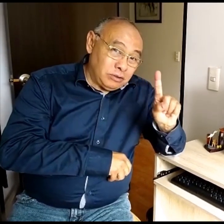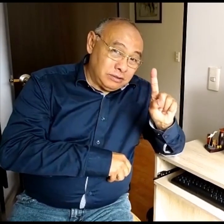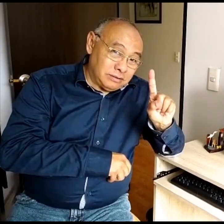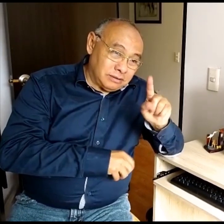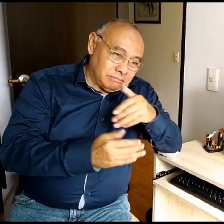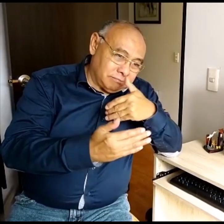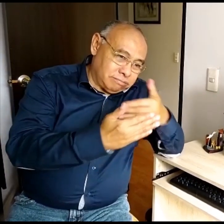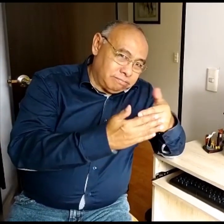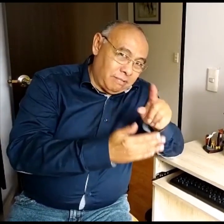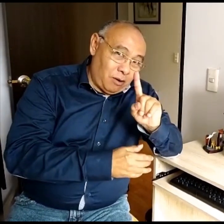de suma importancia.